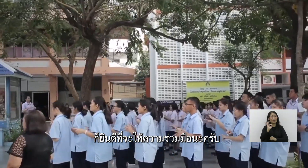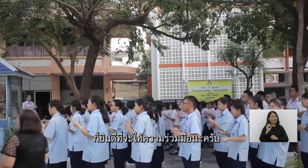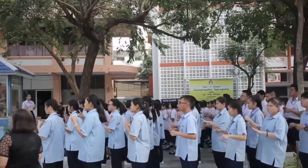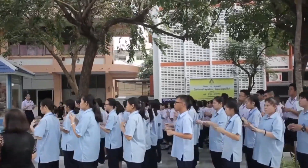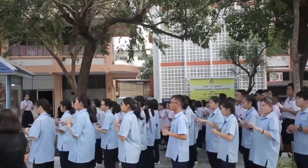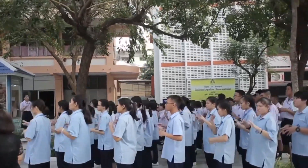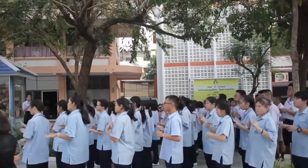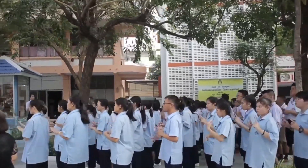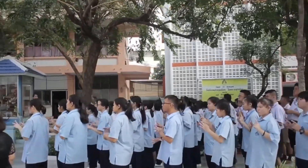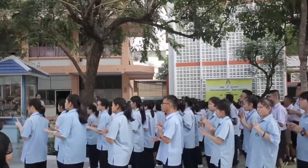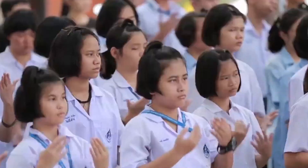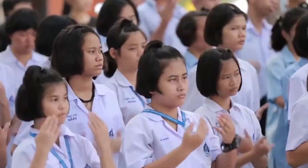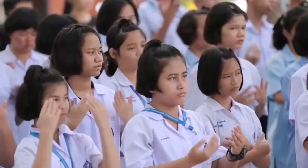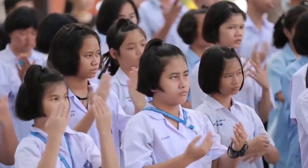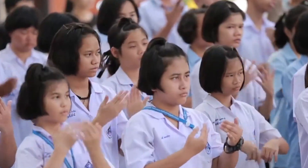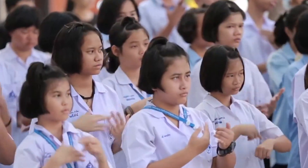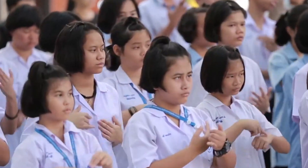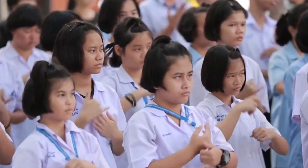นะครับ